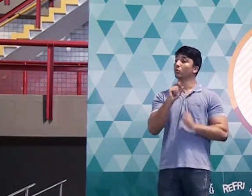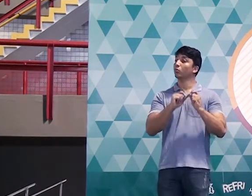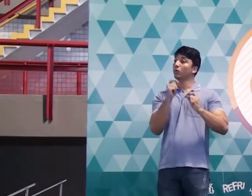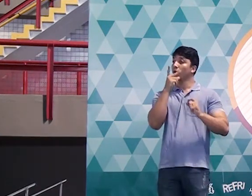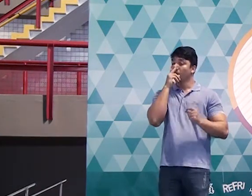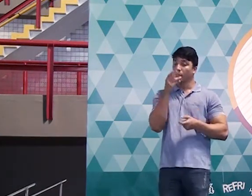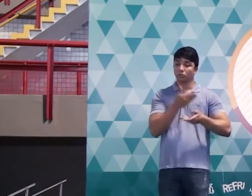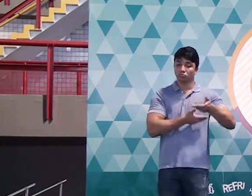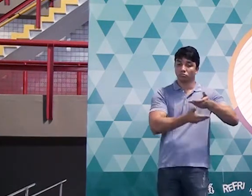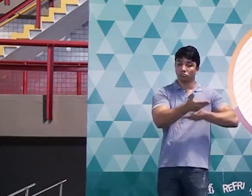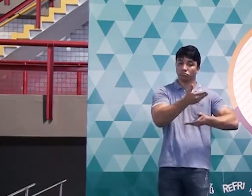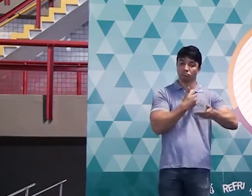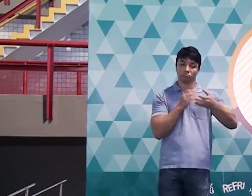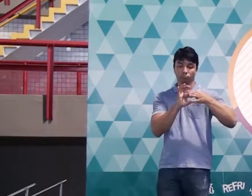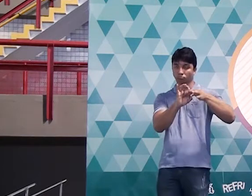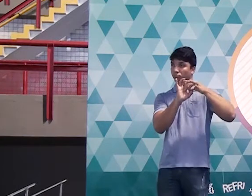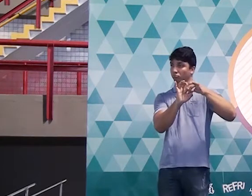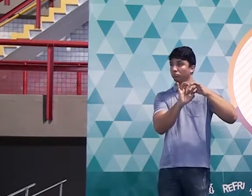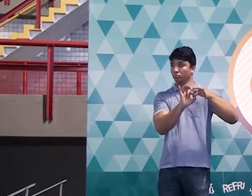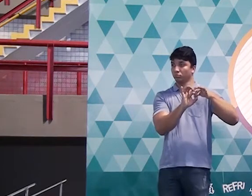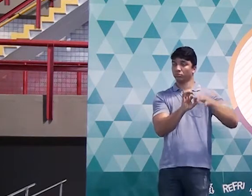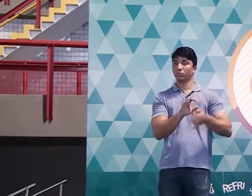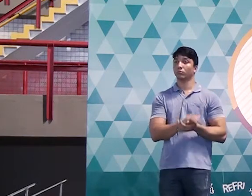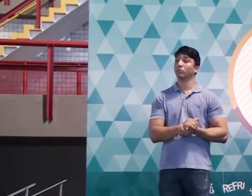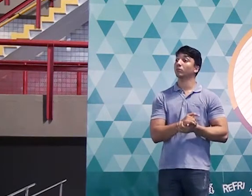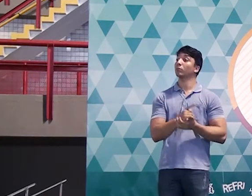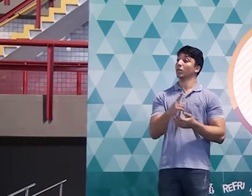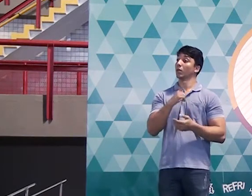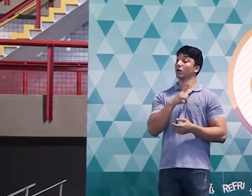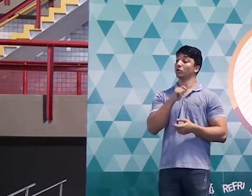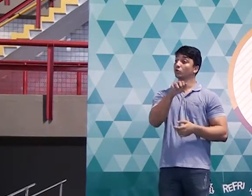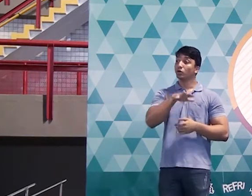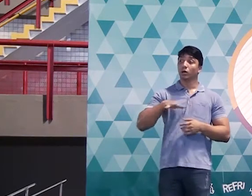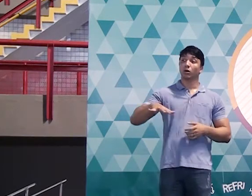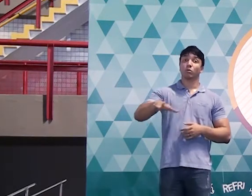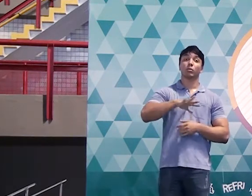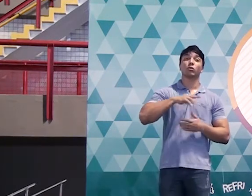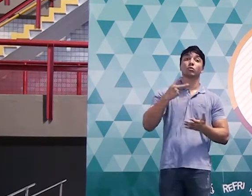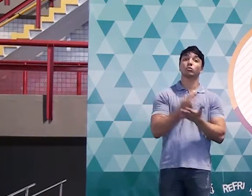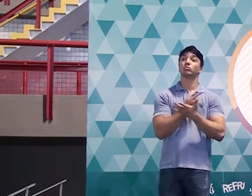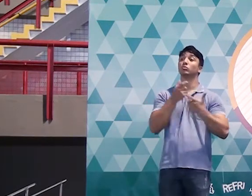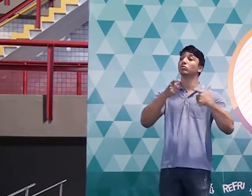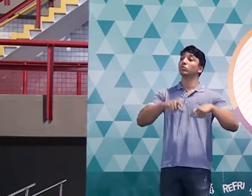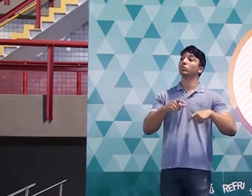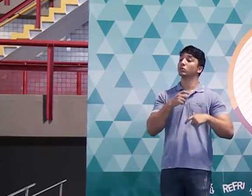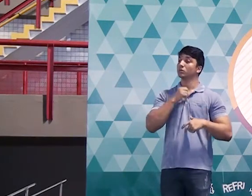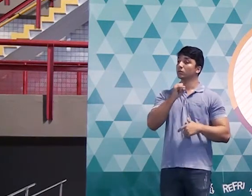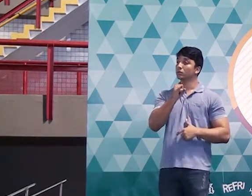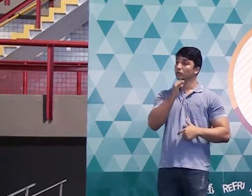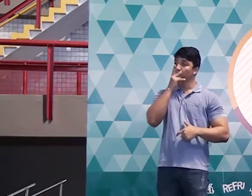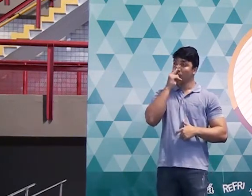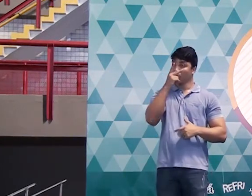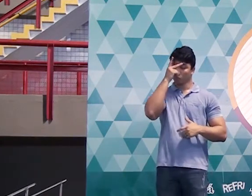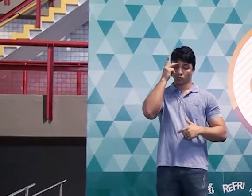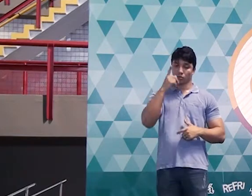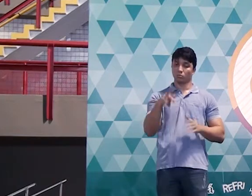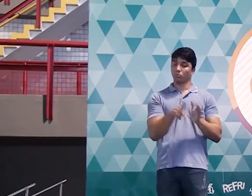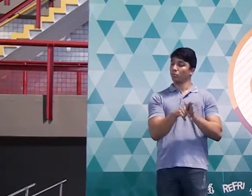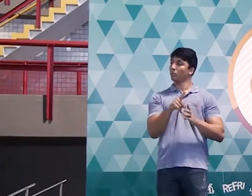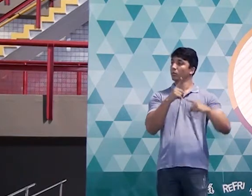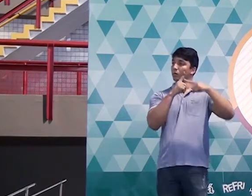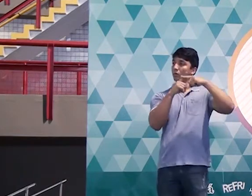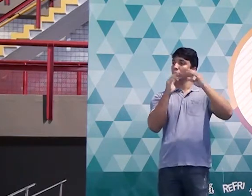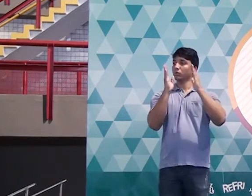de fidelidade. Geralmente, ela tinha que acontecer na presença de alguém da igreja.